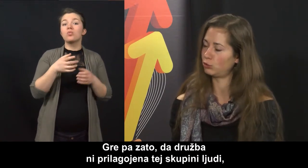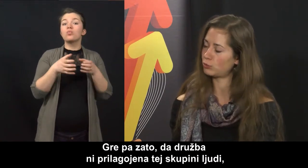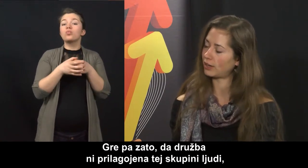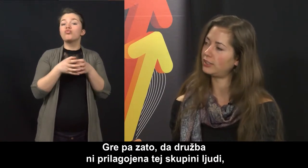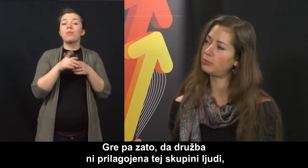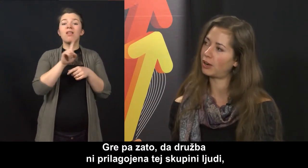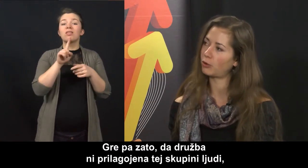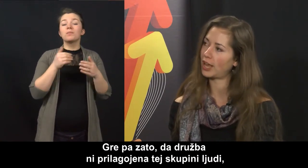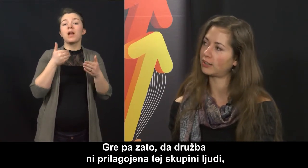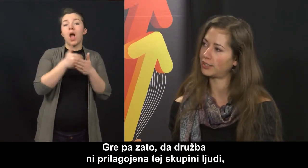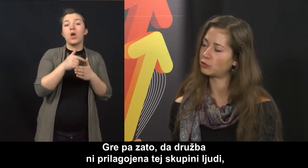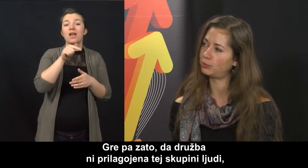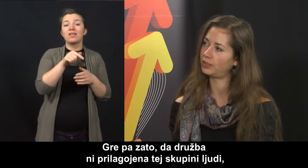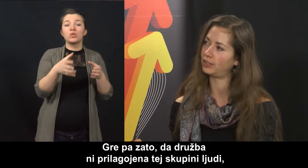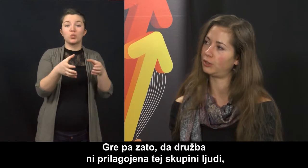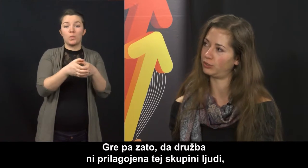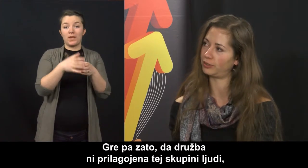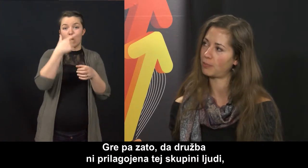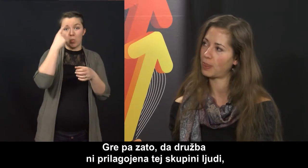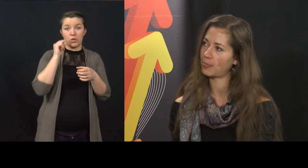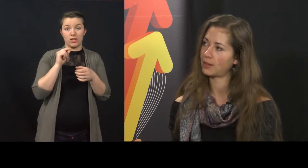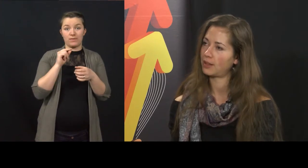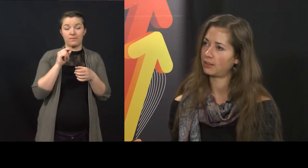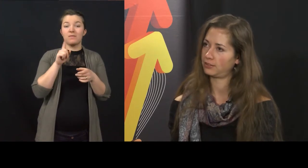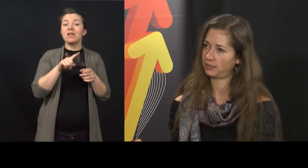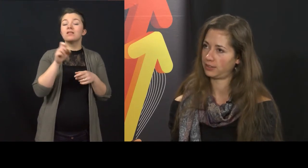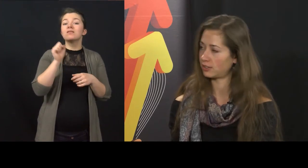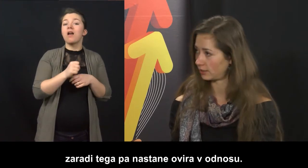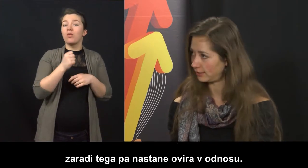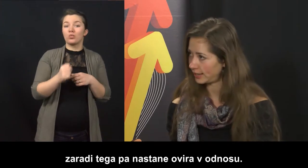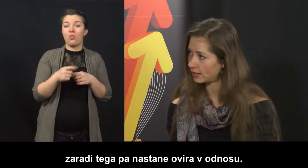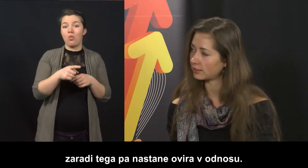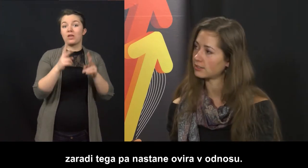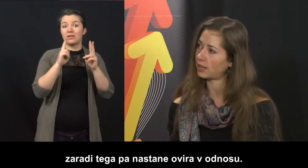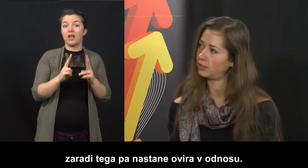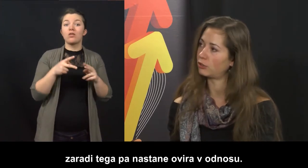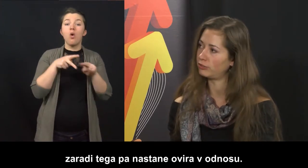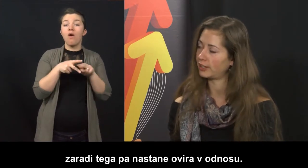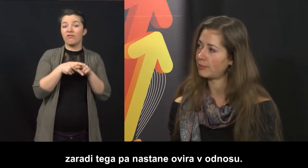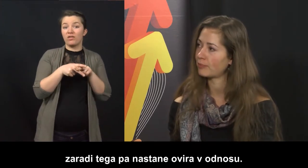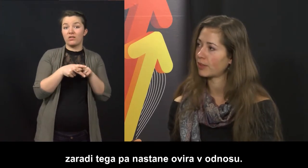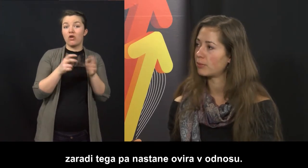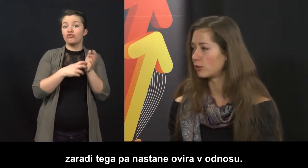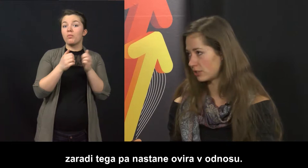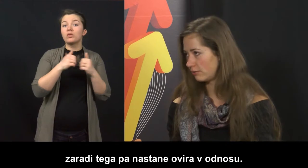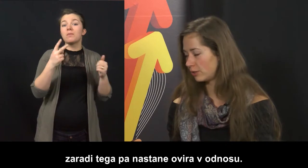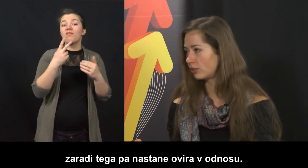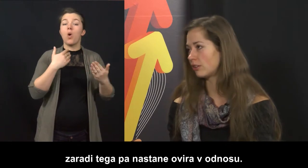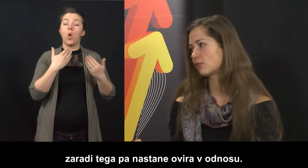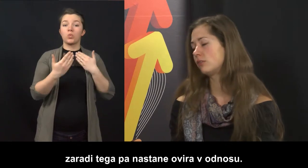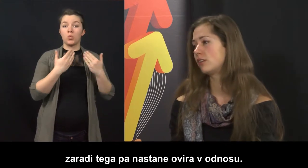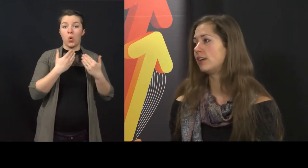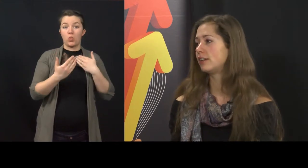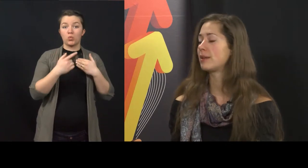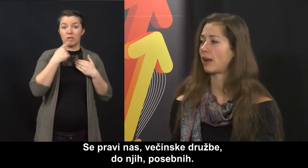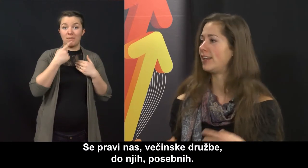da družba ni prilagojena tej skupini ljudi. In zaradi tega nastanejo ovire, predvsem v